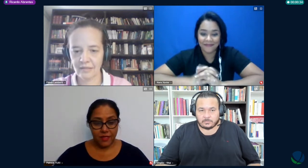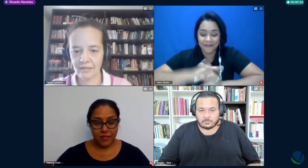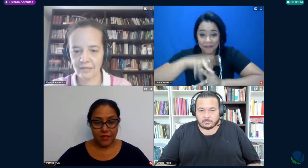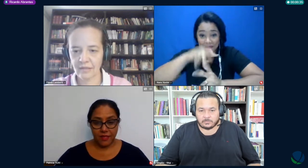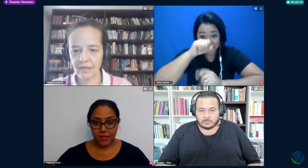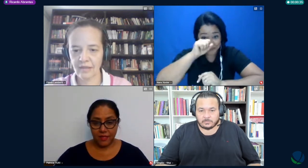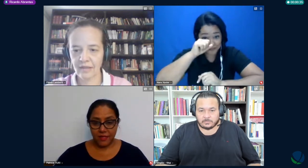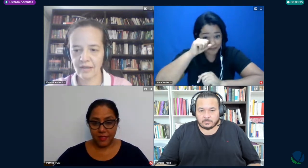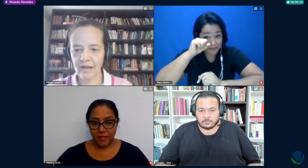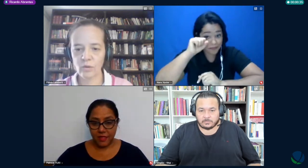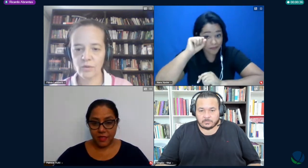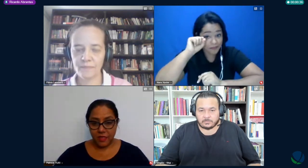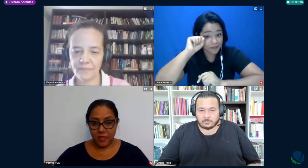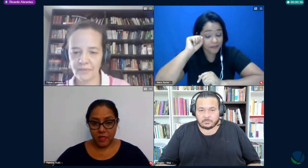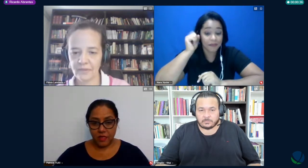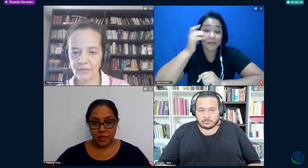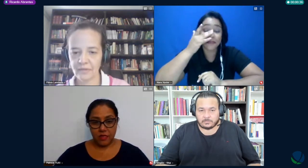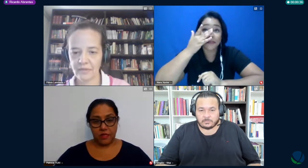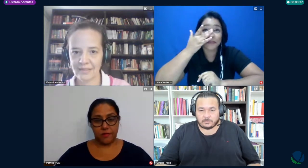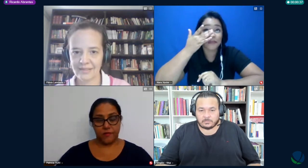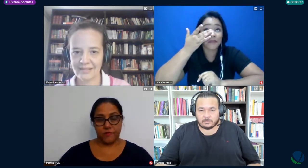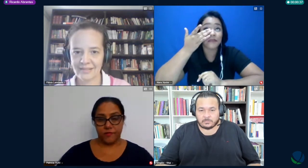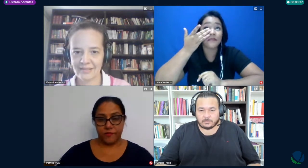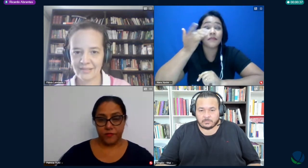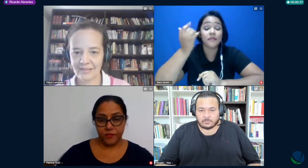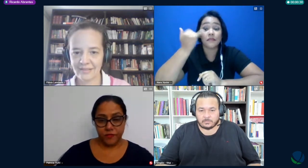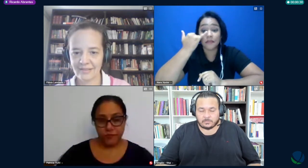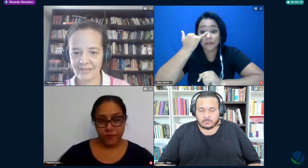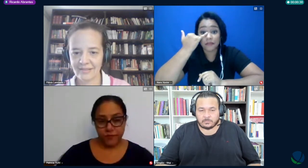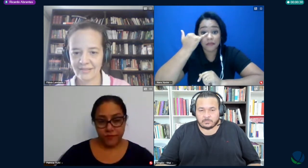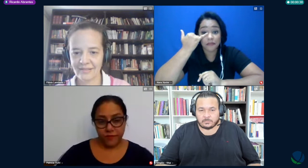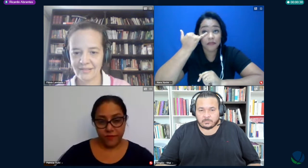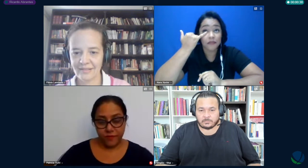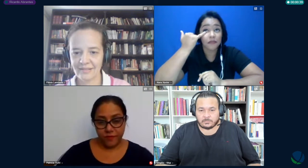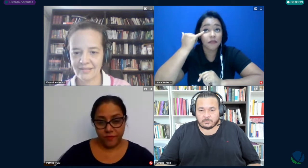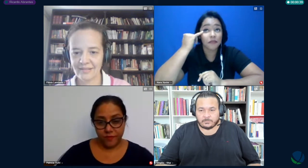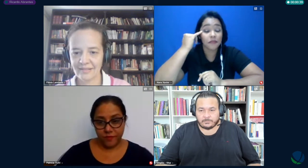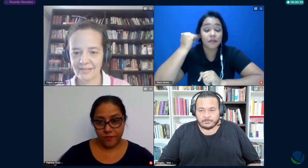Abaixo das câmeras, fone de ouvido, clica duas vezes.